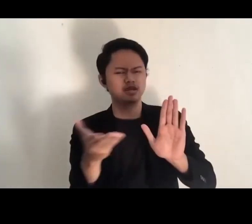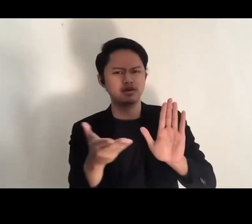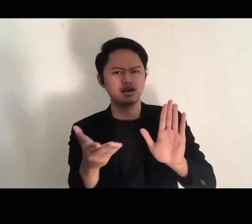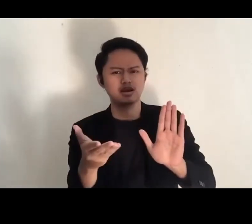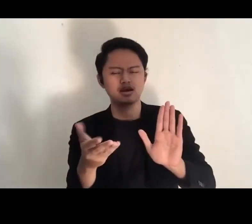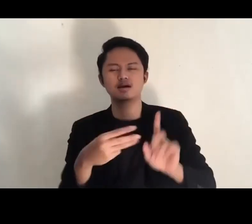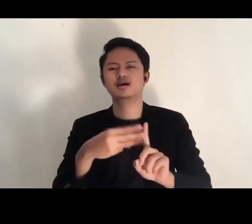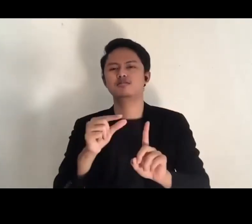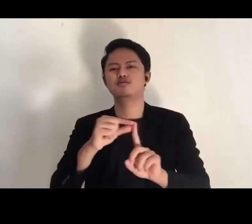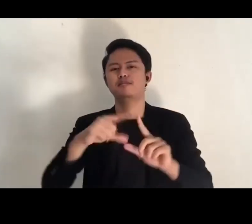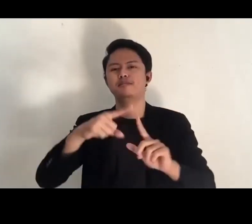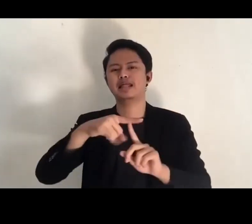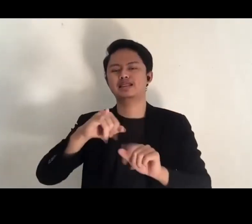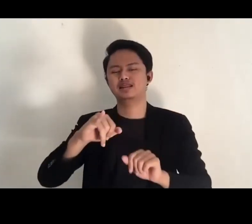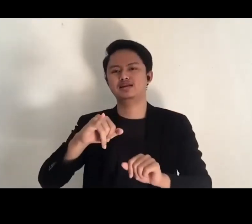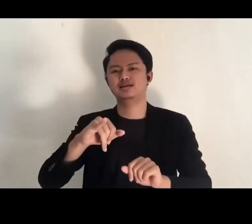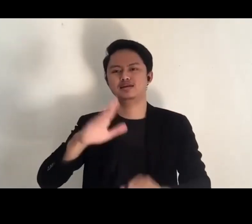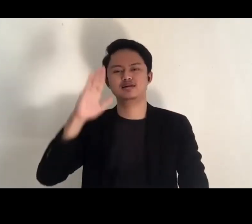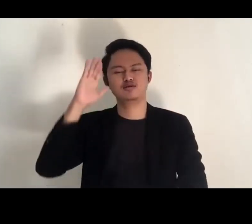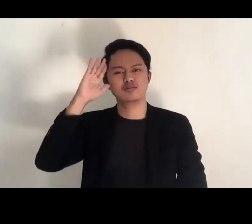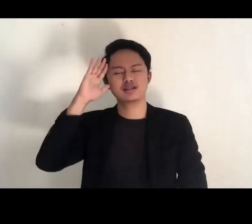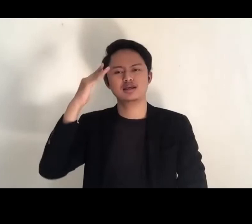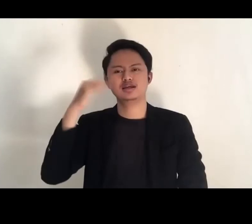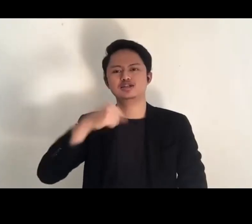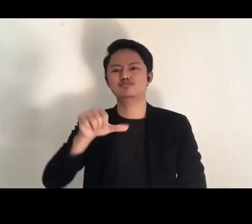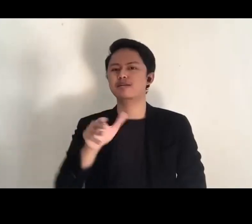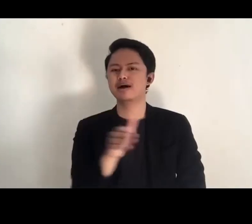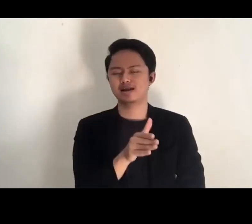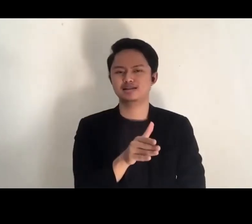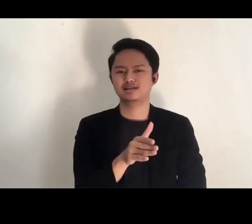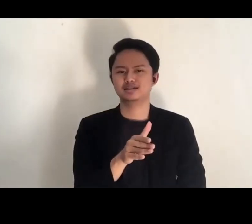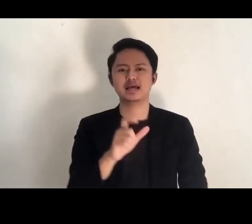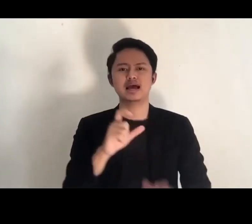Bupati Sumba Barat melalui kegiatan diseminasi